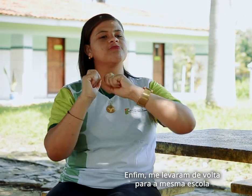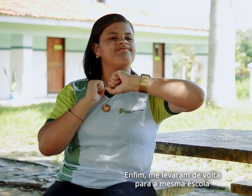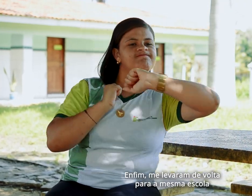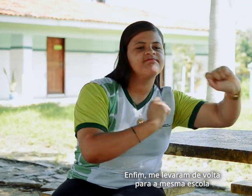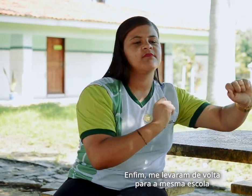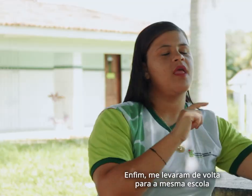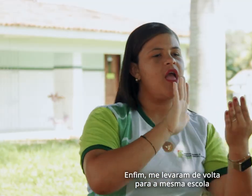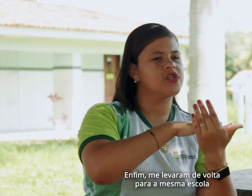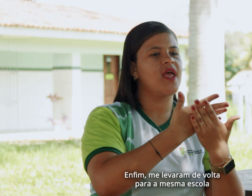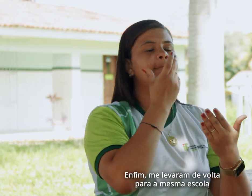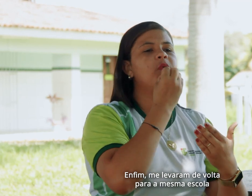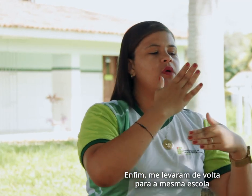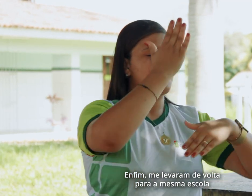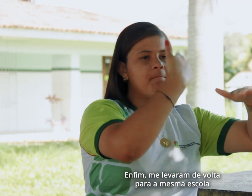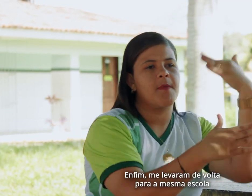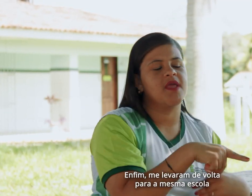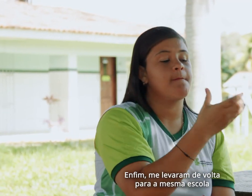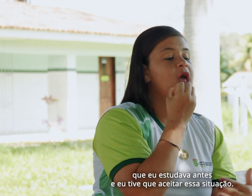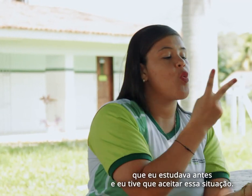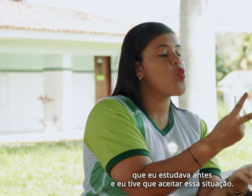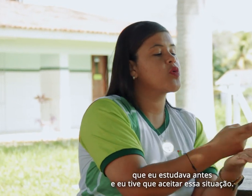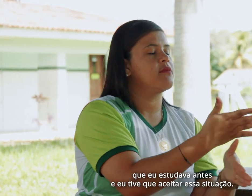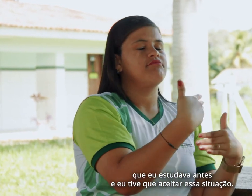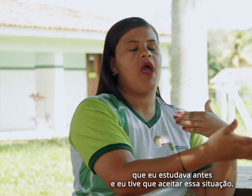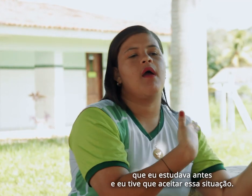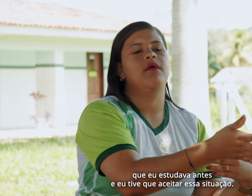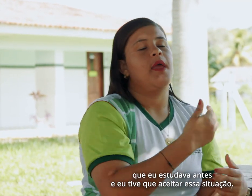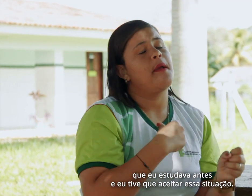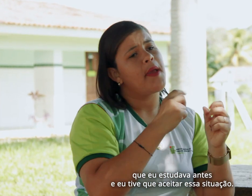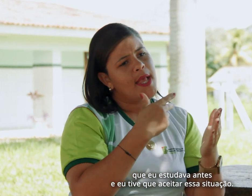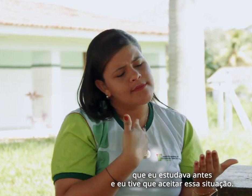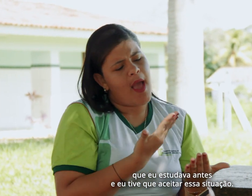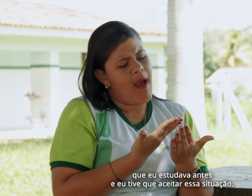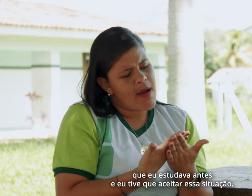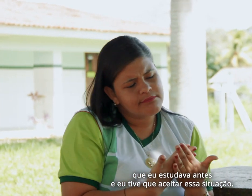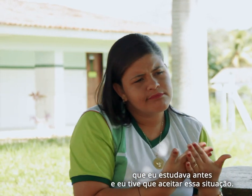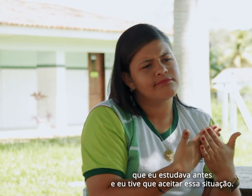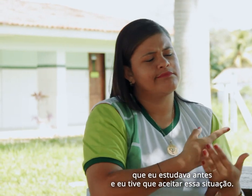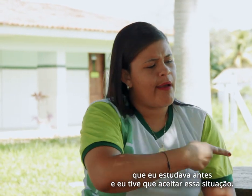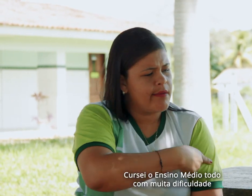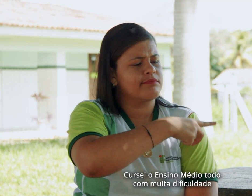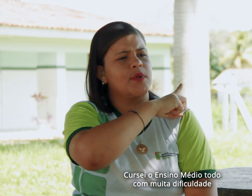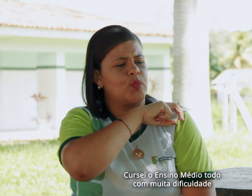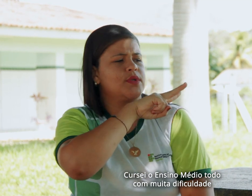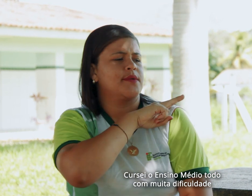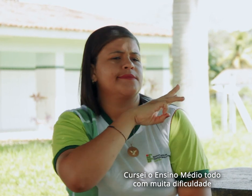Enfim, me levaram de volta para a mesma escola que eu estudava antes e eu tive que aceitar essa situação. Usei o ensino médio